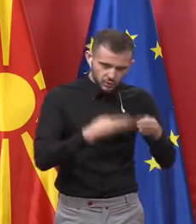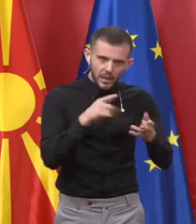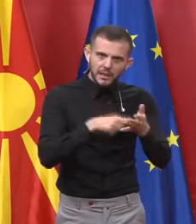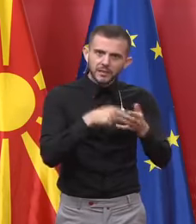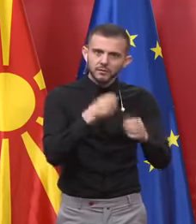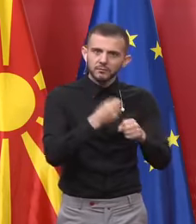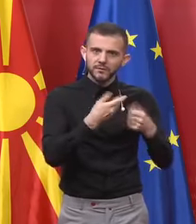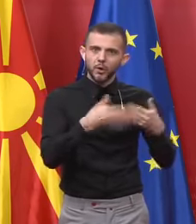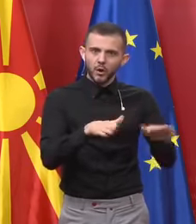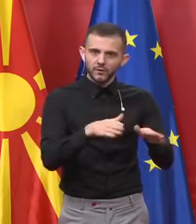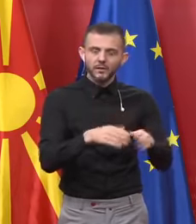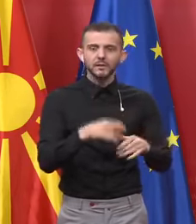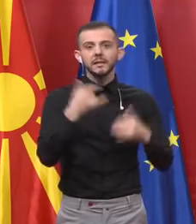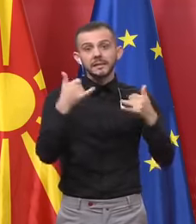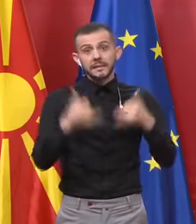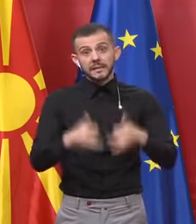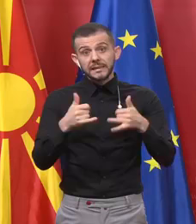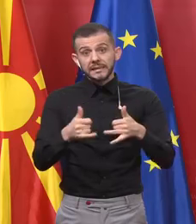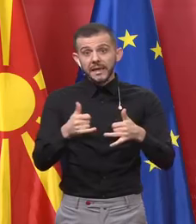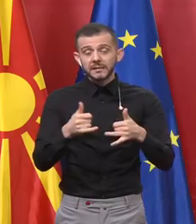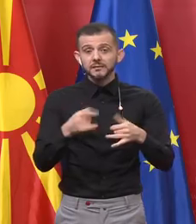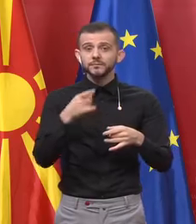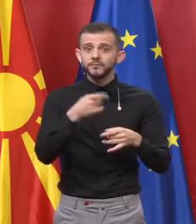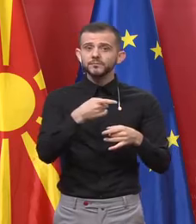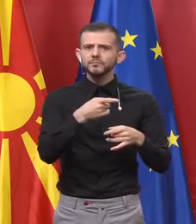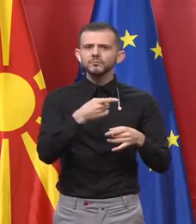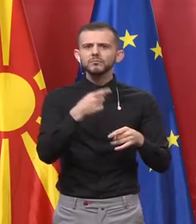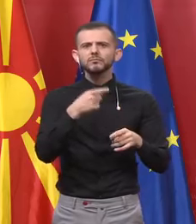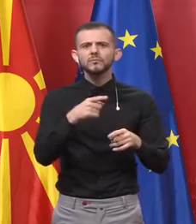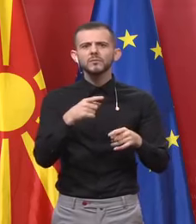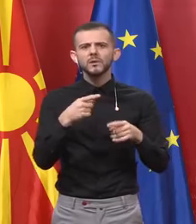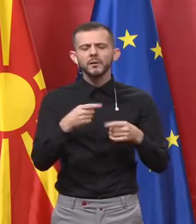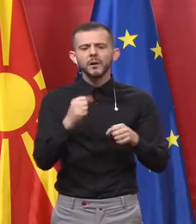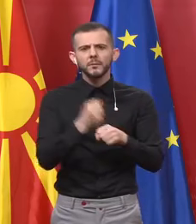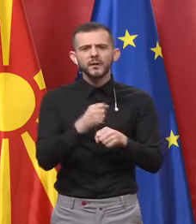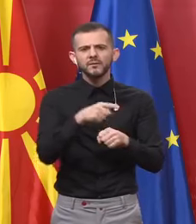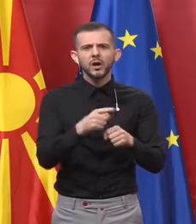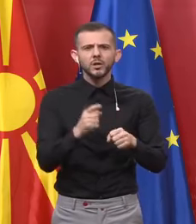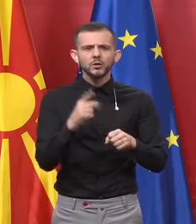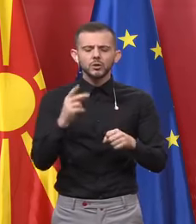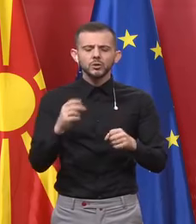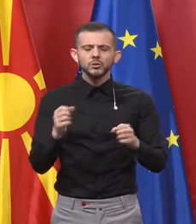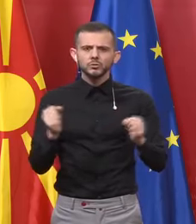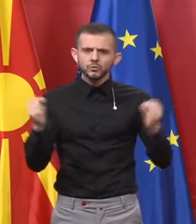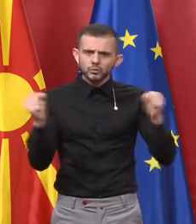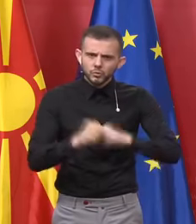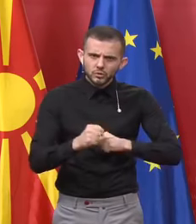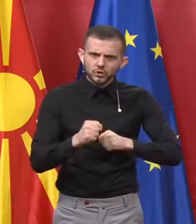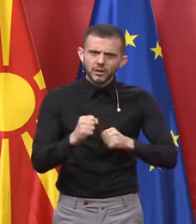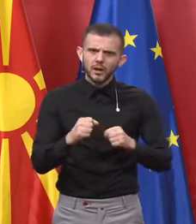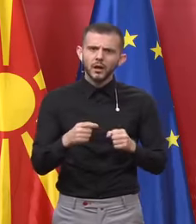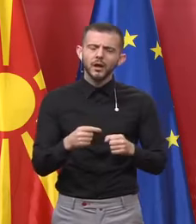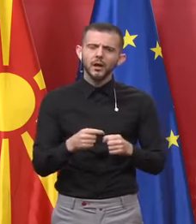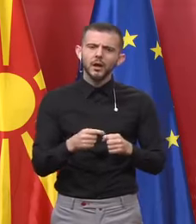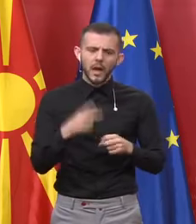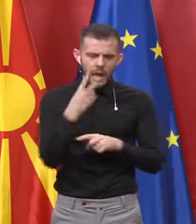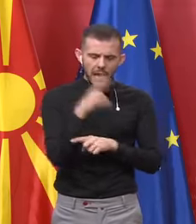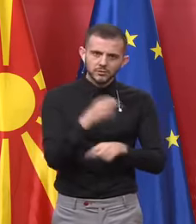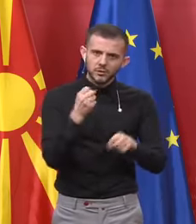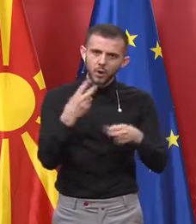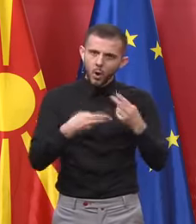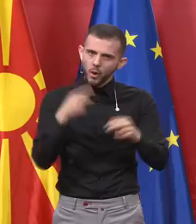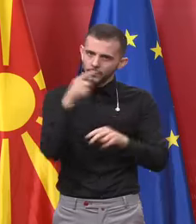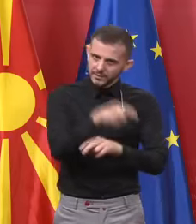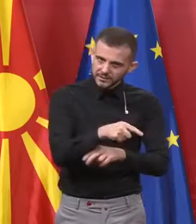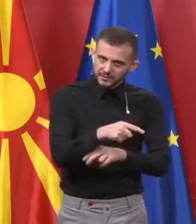практично престојува во смисла на правење стручен надзор комисијата од стручни лица од